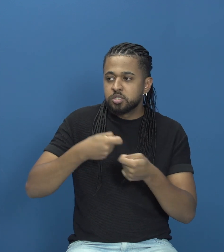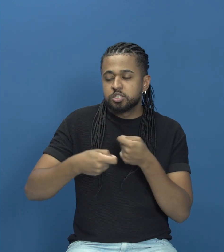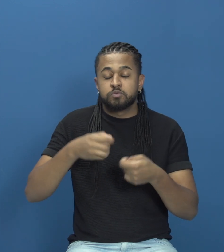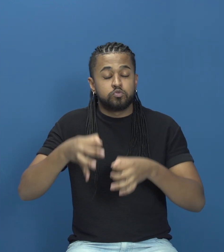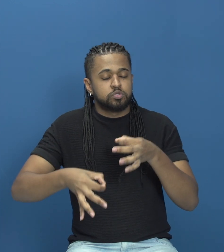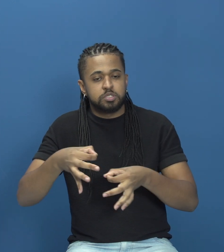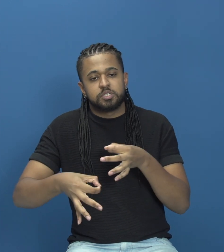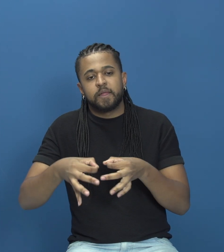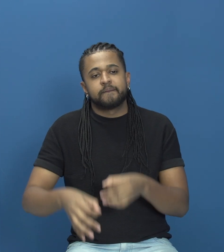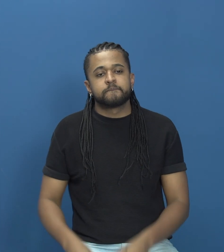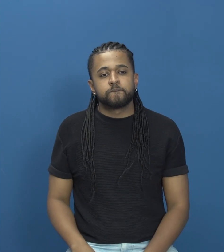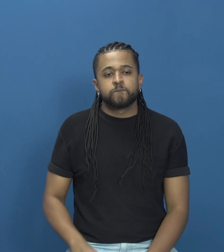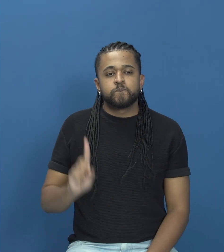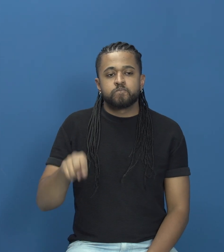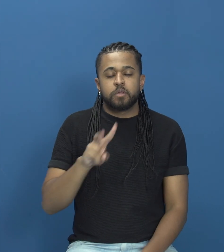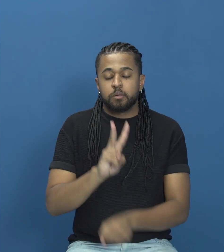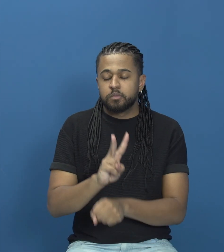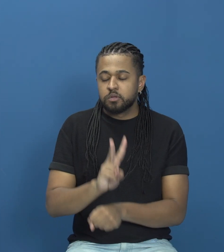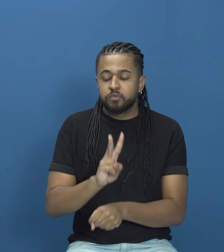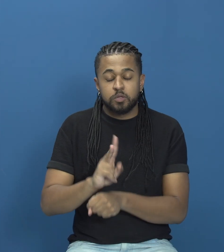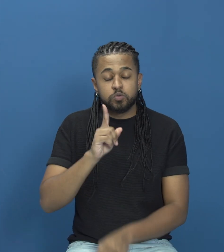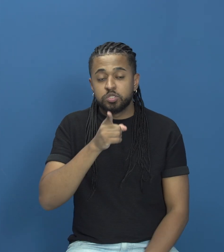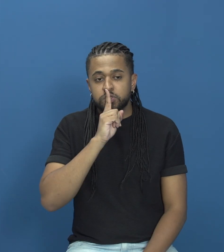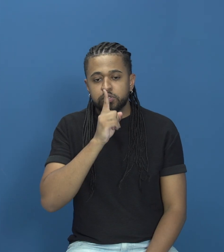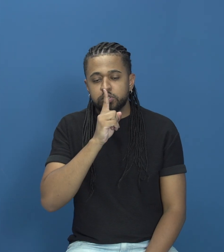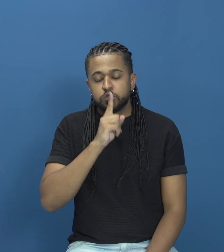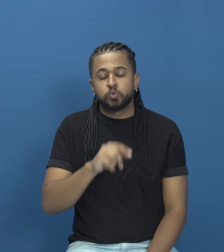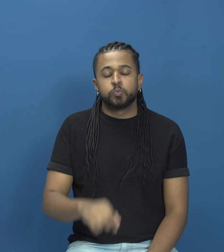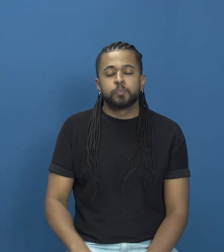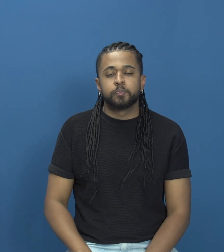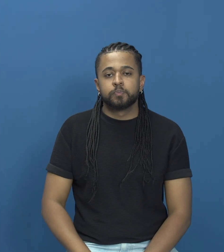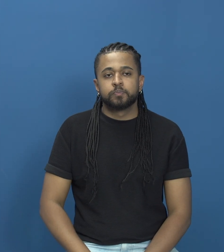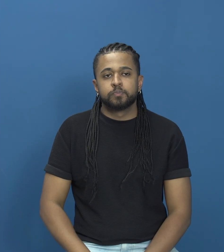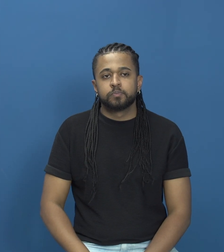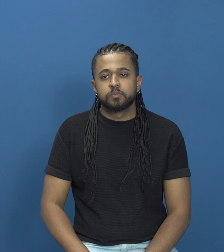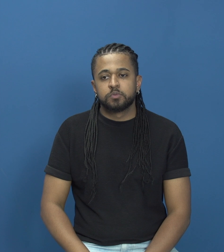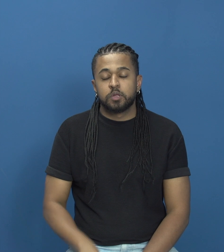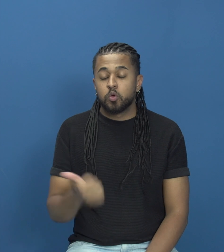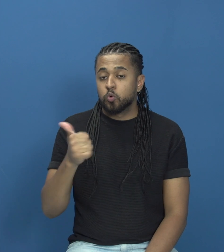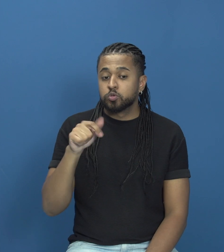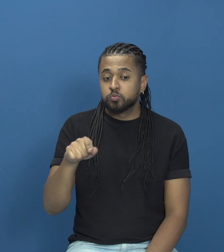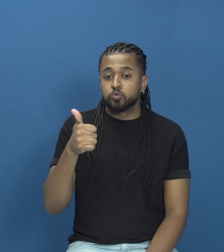e judiciais, sendo preservado o sigilo das mesmas.